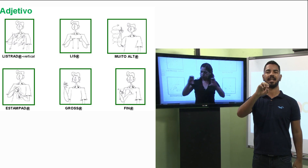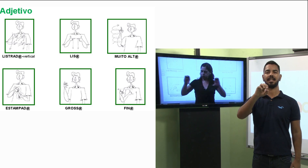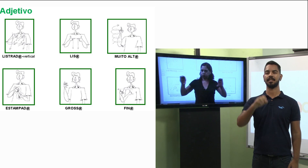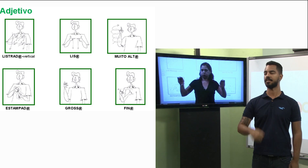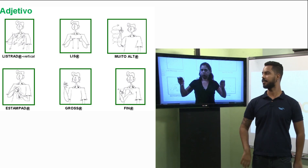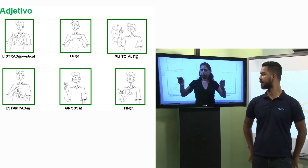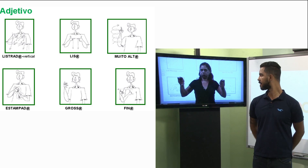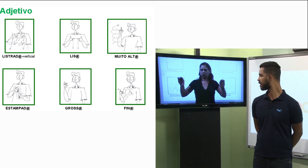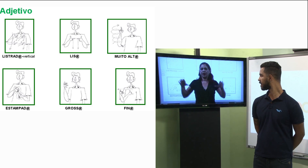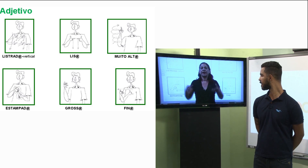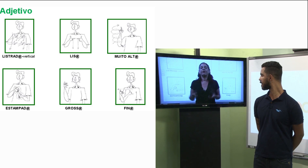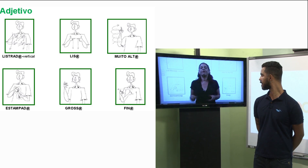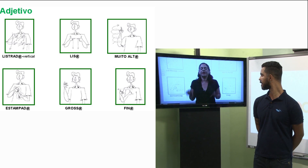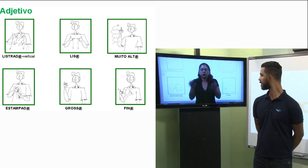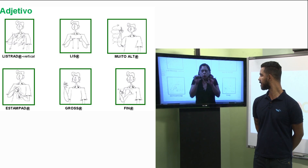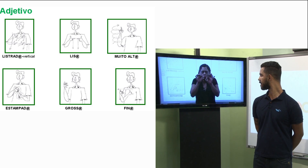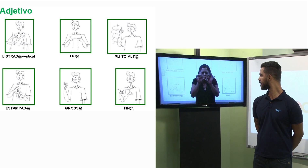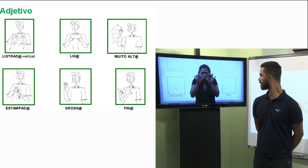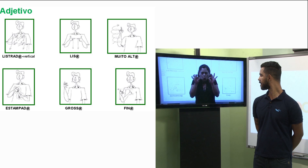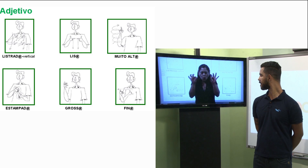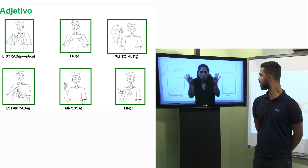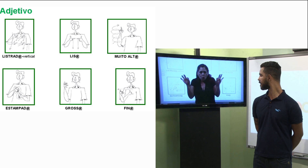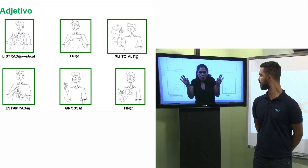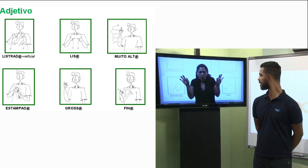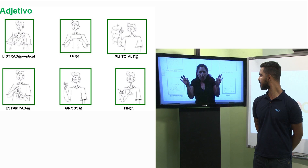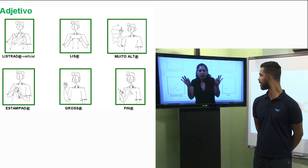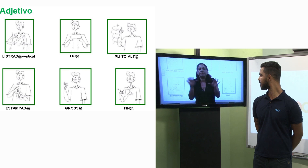grosso e fino.